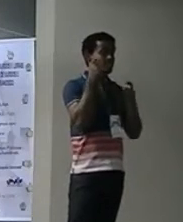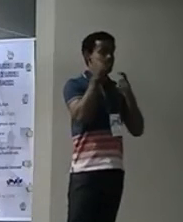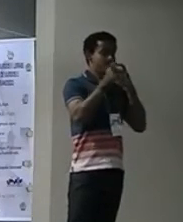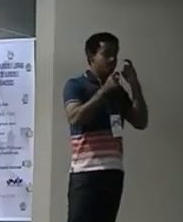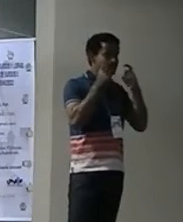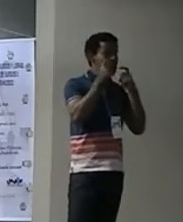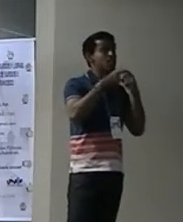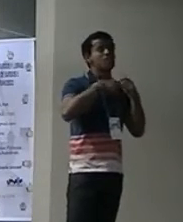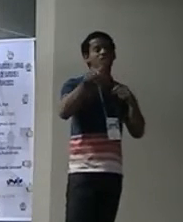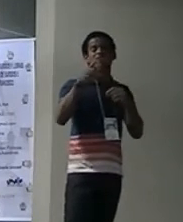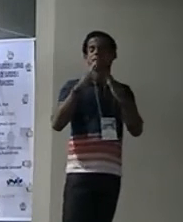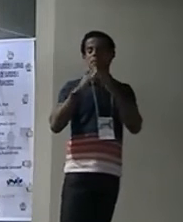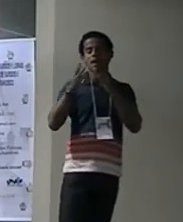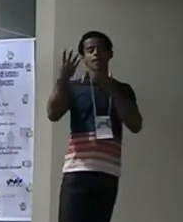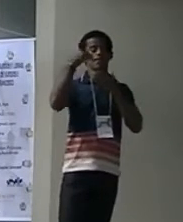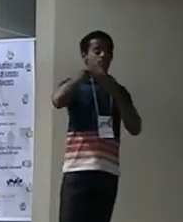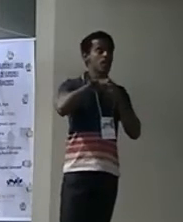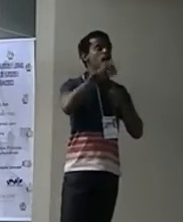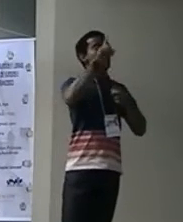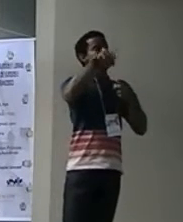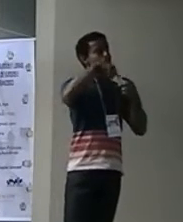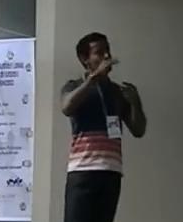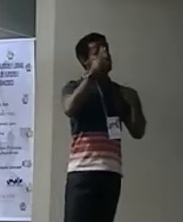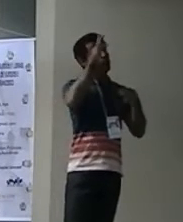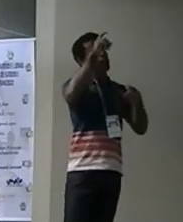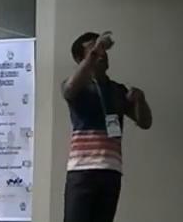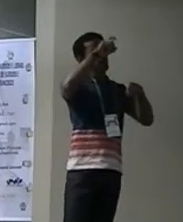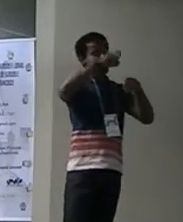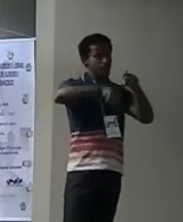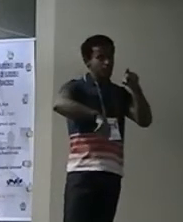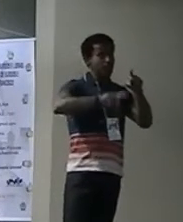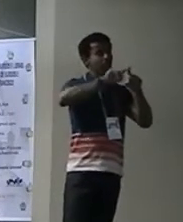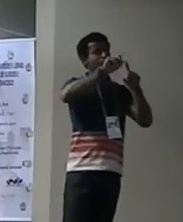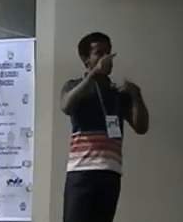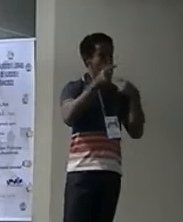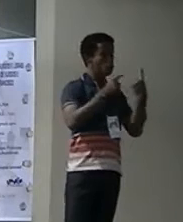Sabia que haveria essa dificuldade na comunicação.